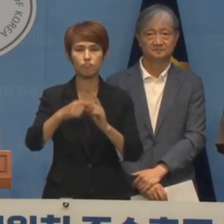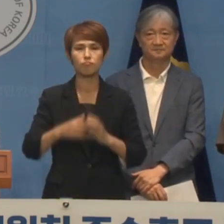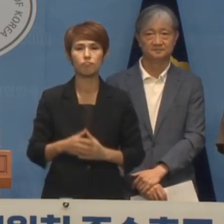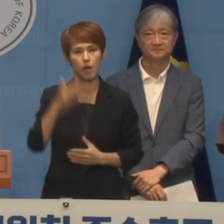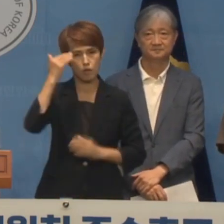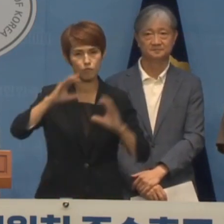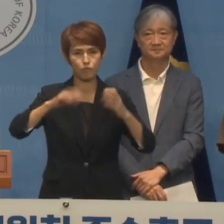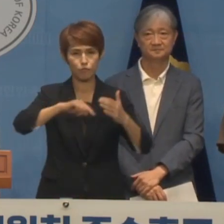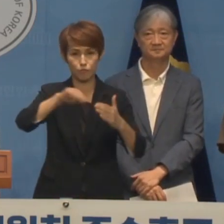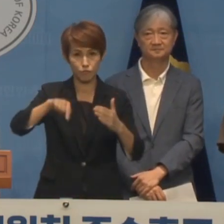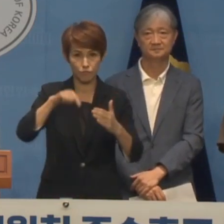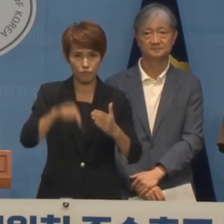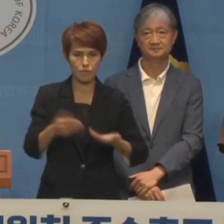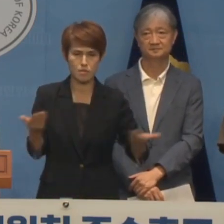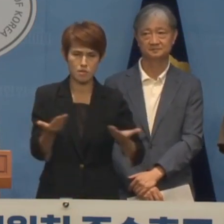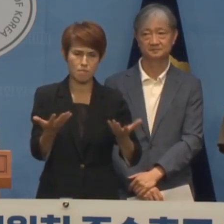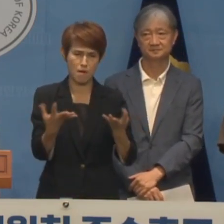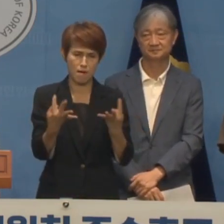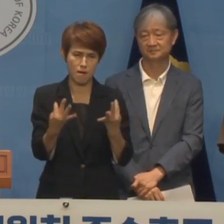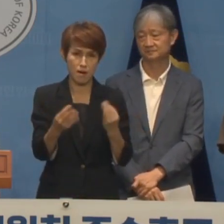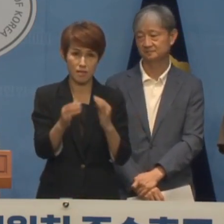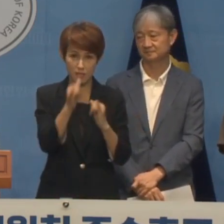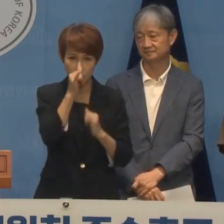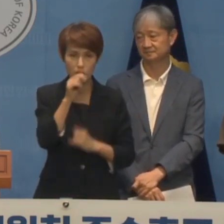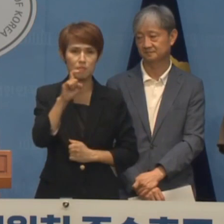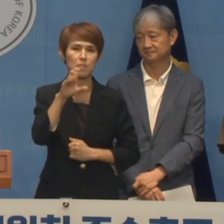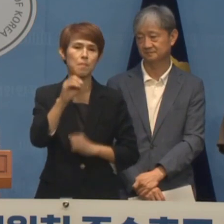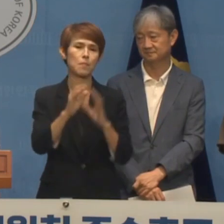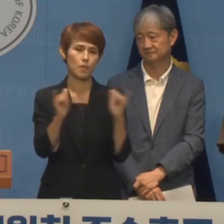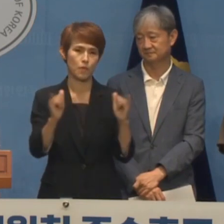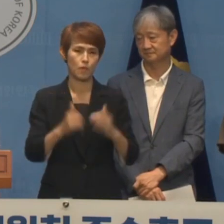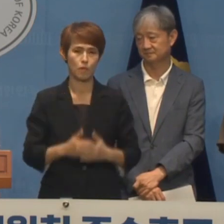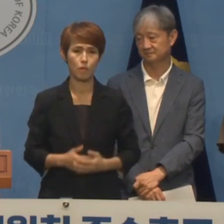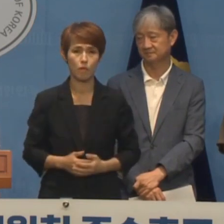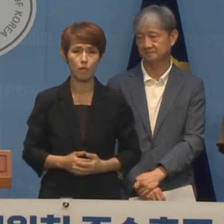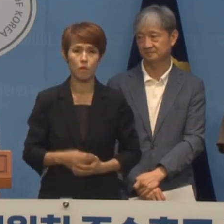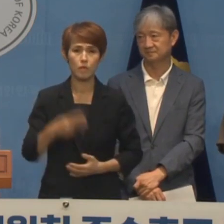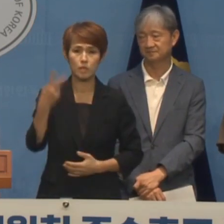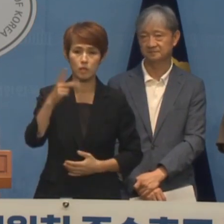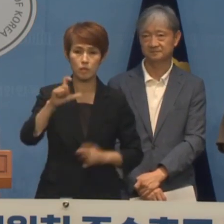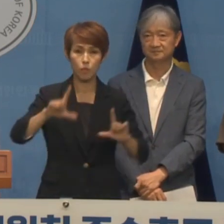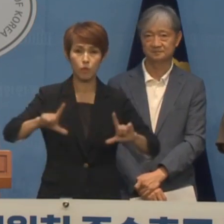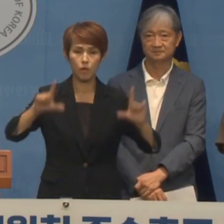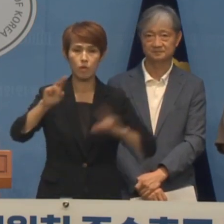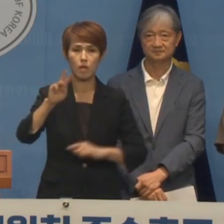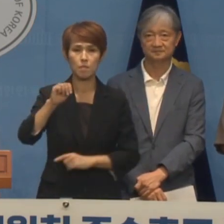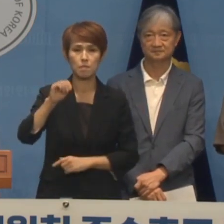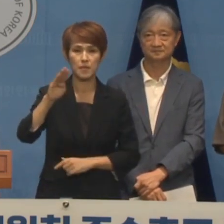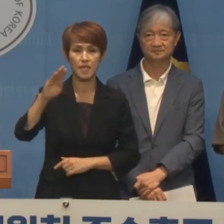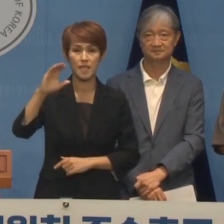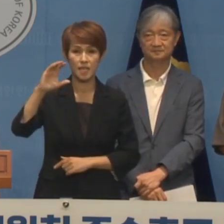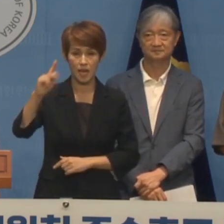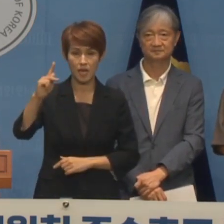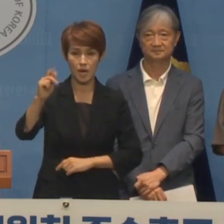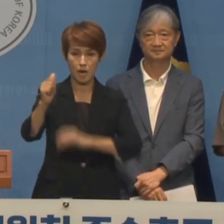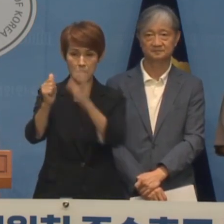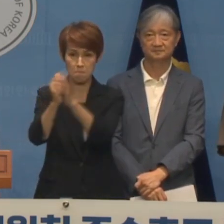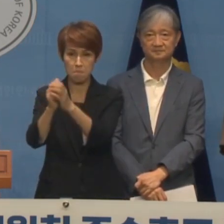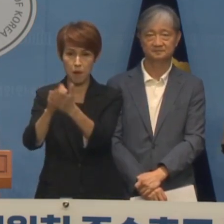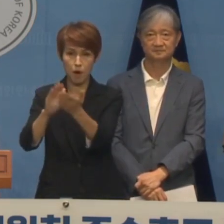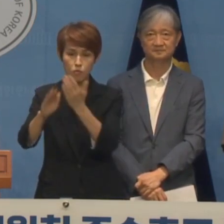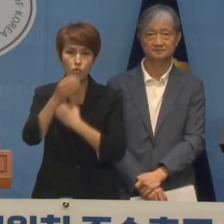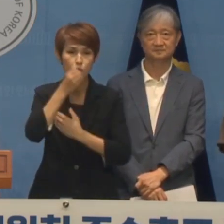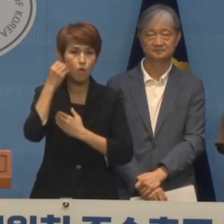노동자와 자영업자들이 홈플러스에서 생계를 유지하고 있습니다. 그런데 2015년 MBK가 인수한 이후 9년 만에